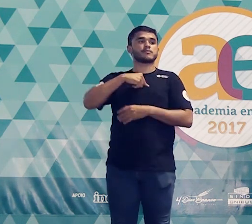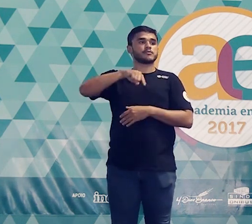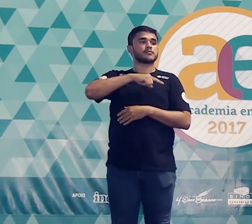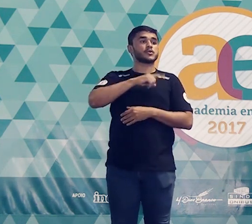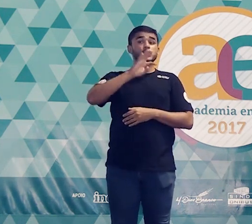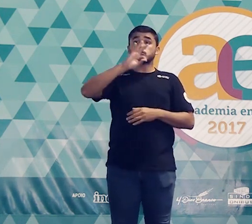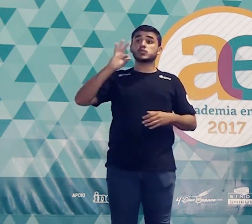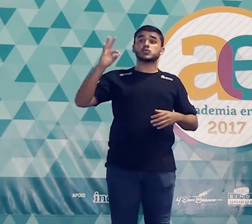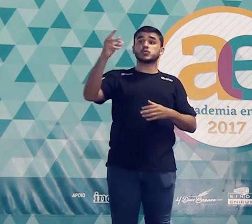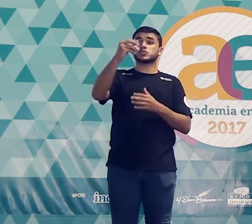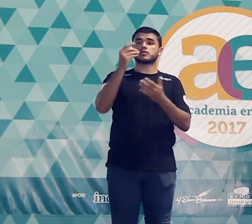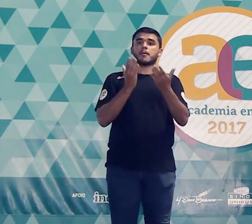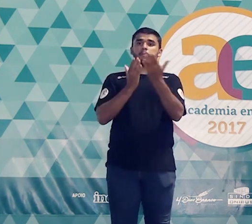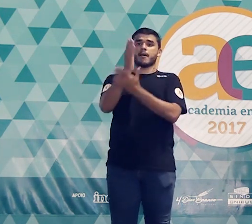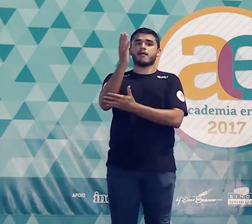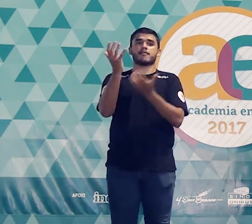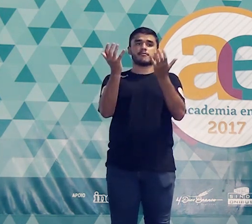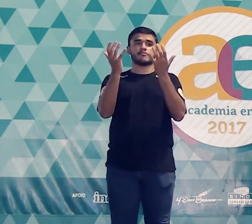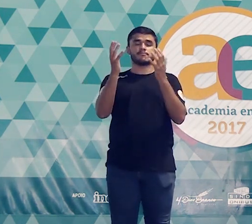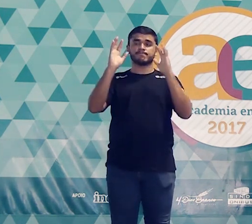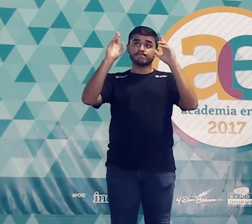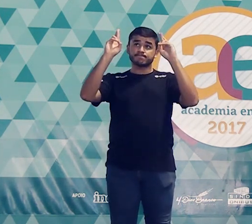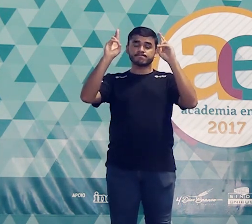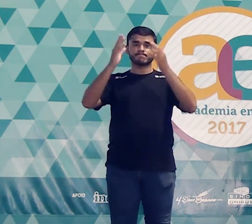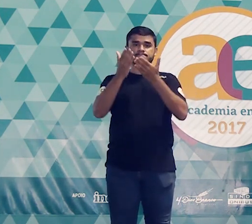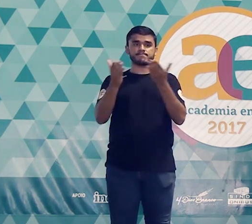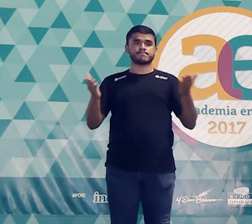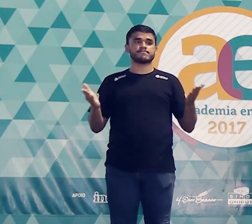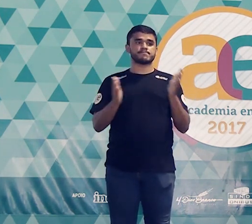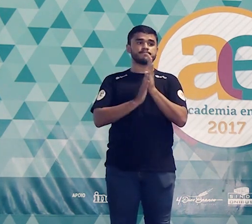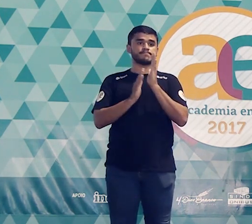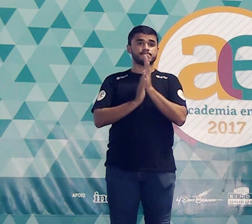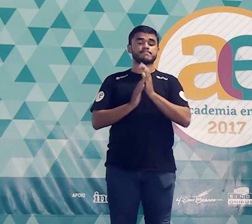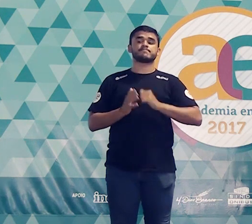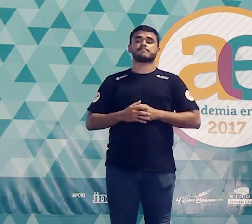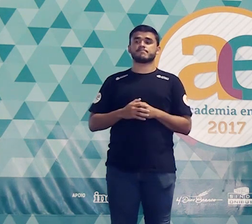todos passem, tá certo? E, por favor, que